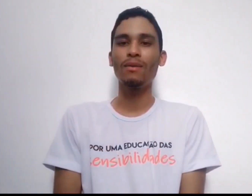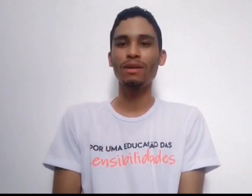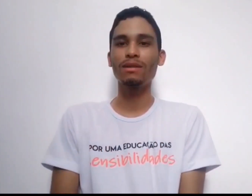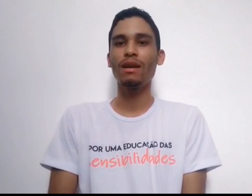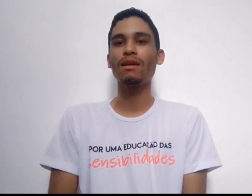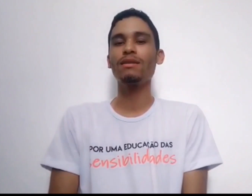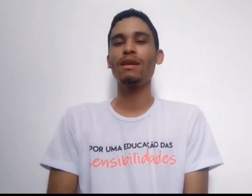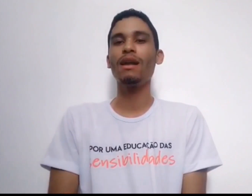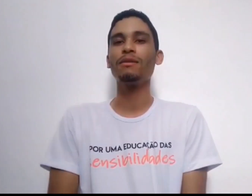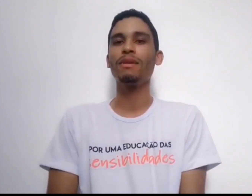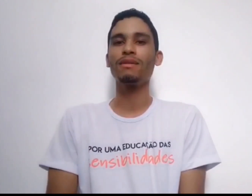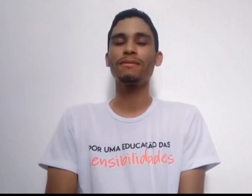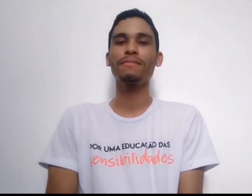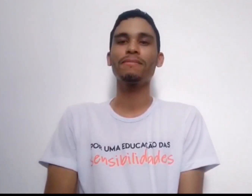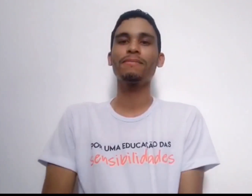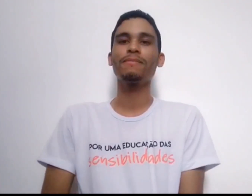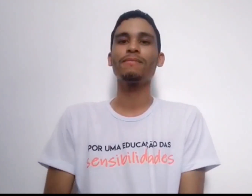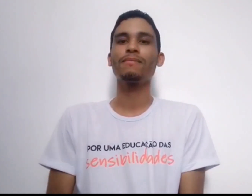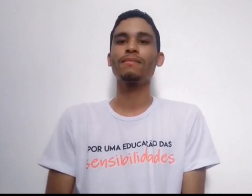língua de sinais, que é a Libras.